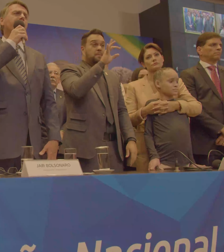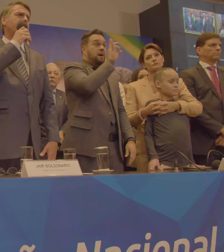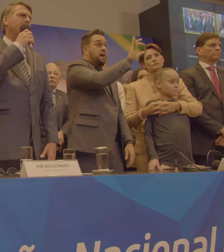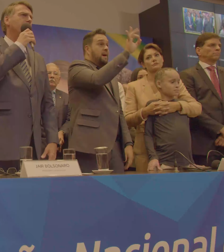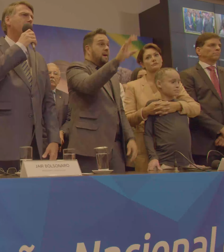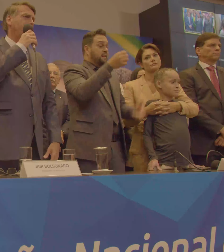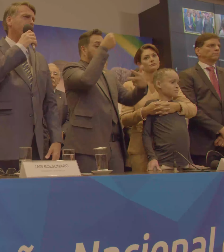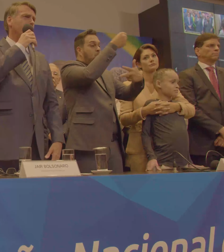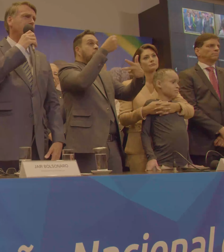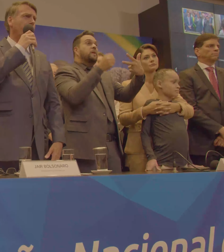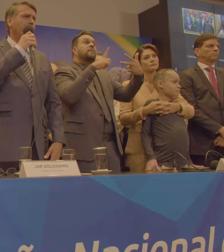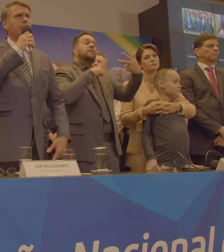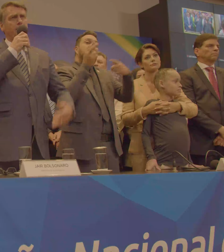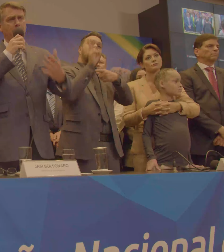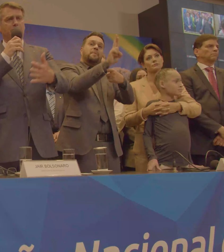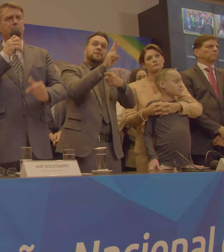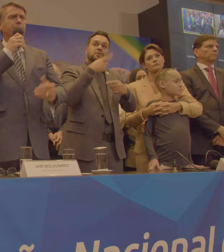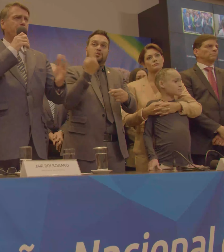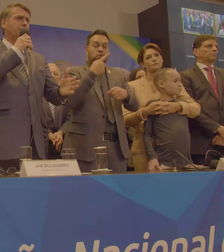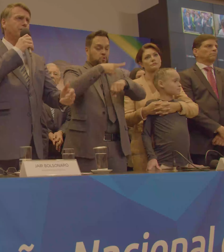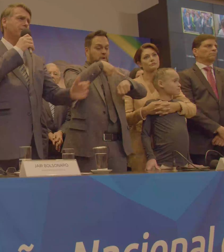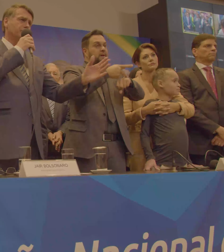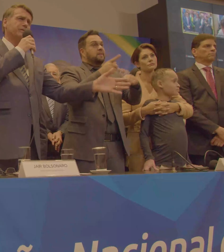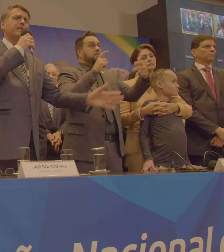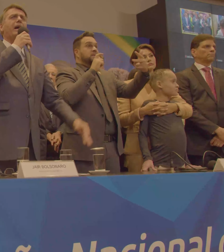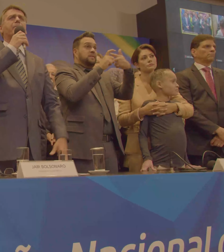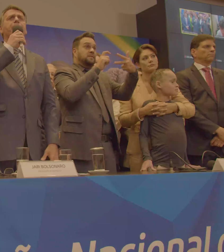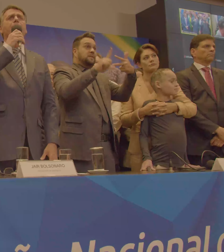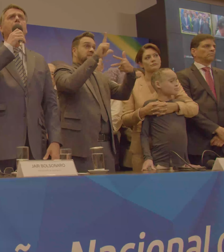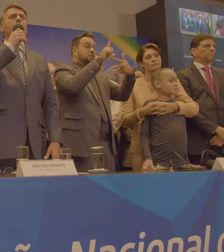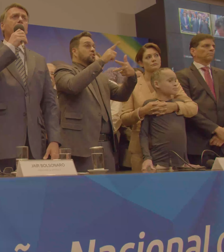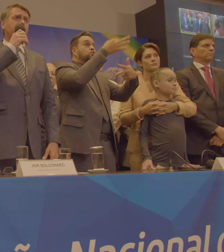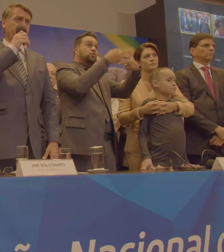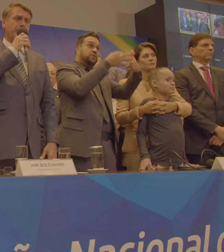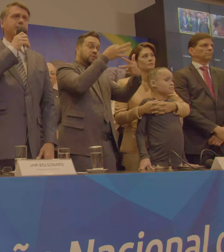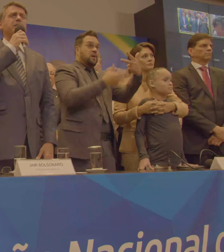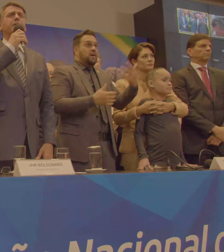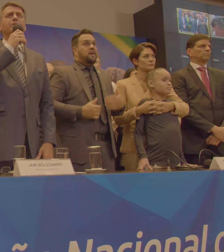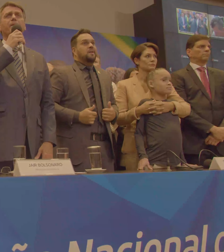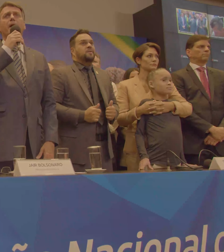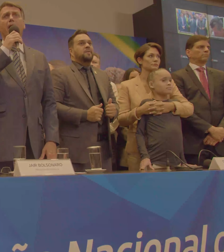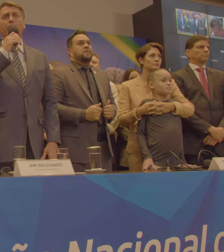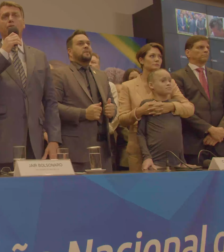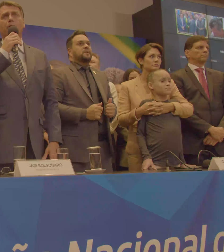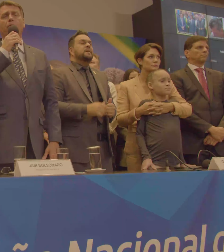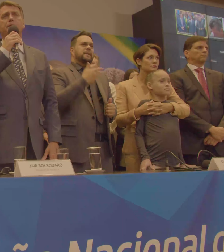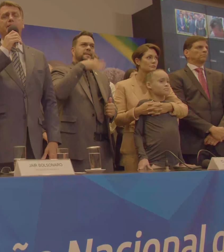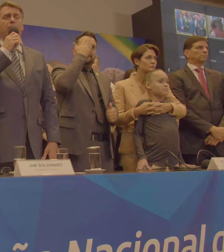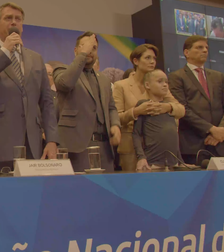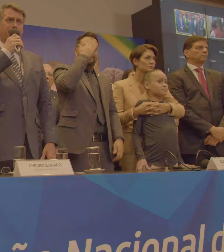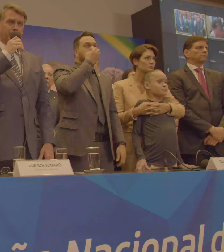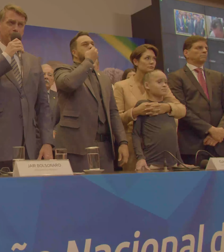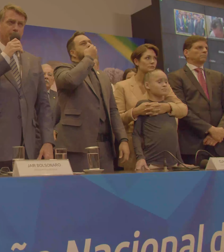poder representa para o nosso país, legislativo, executivo, judiciário. E esse entendimento é muito bom